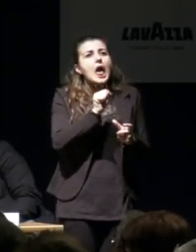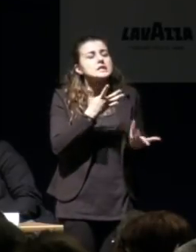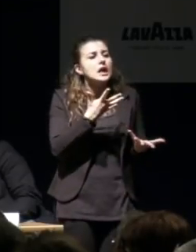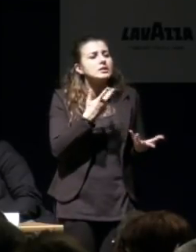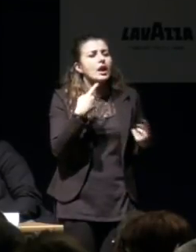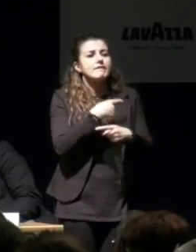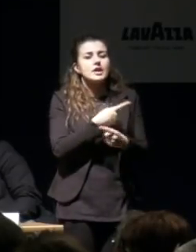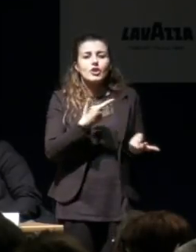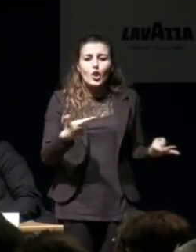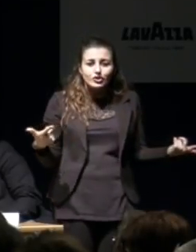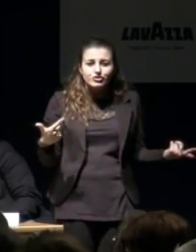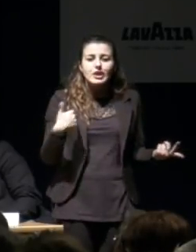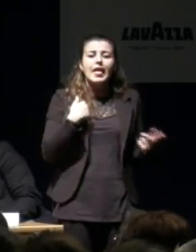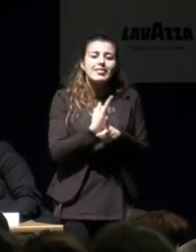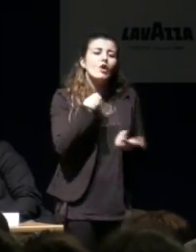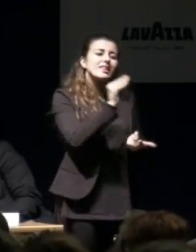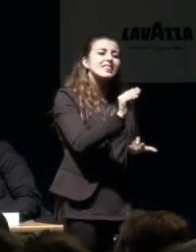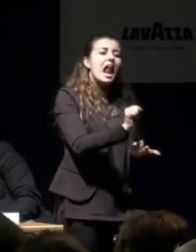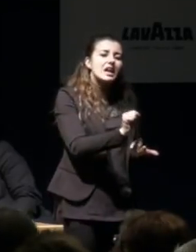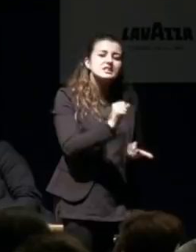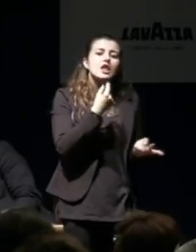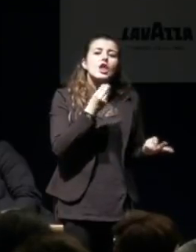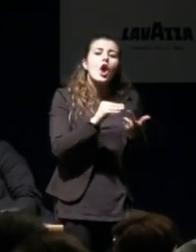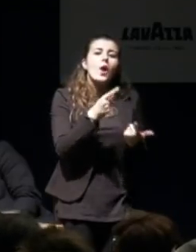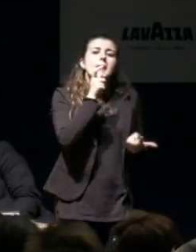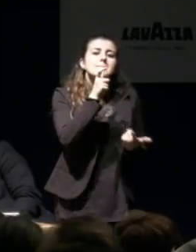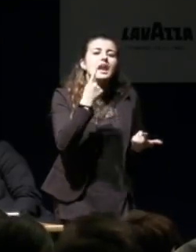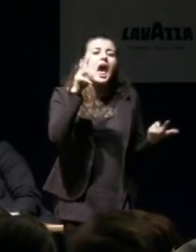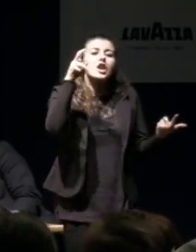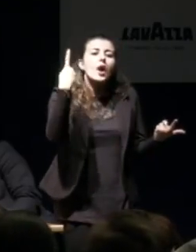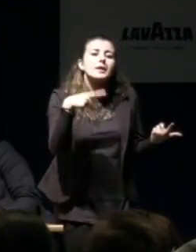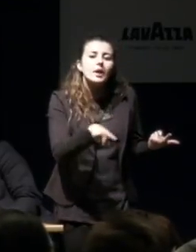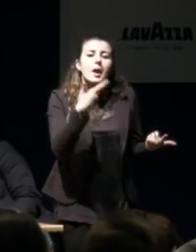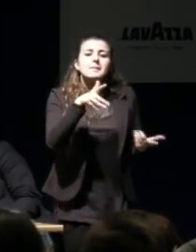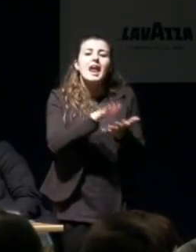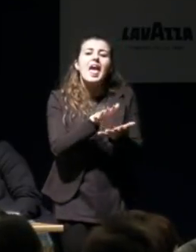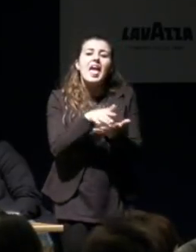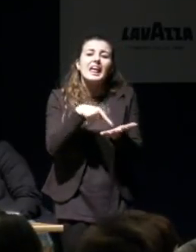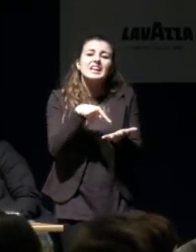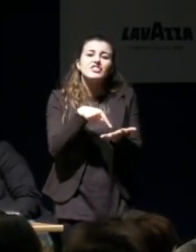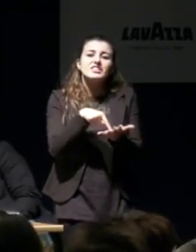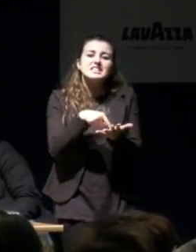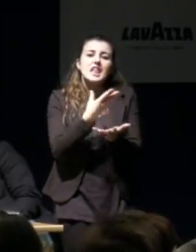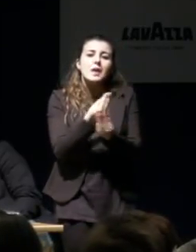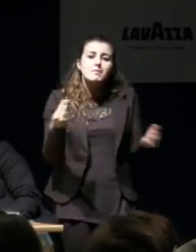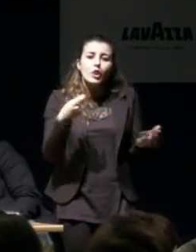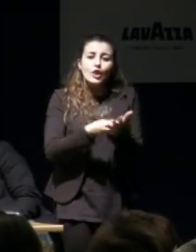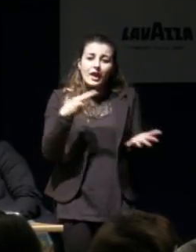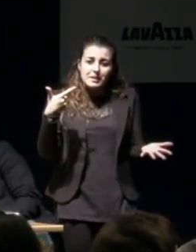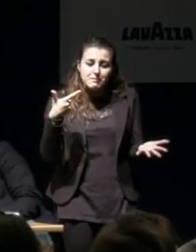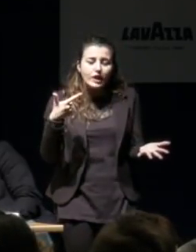che chiedono ad alessandro orchi potrebbe parlare di questo argomento perché sulla rivista sarebbe sarebbe